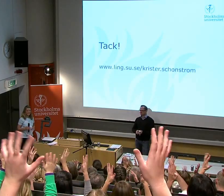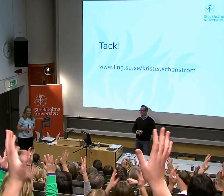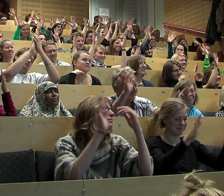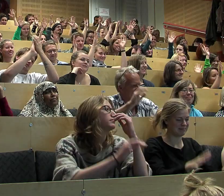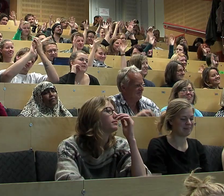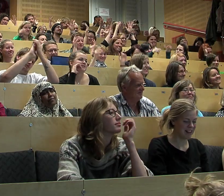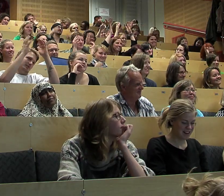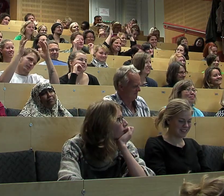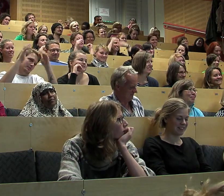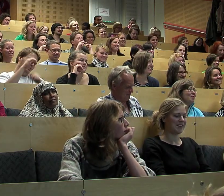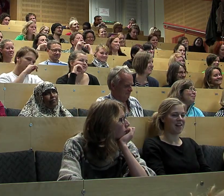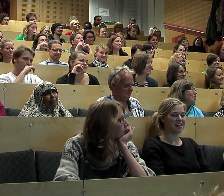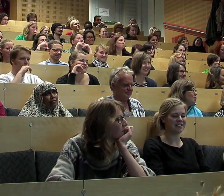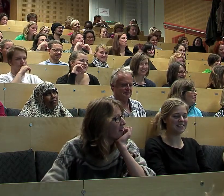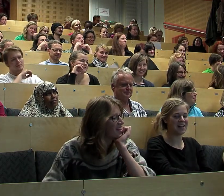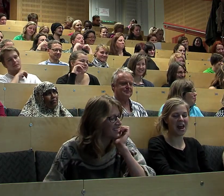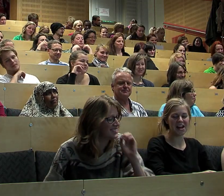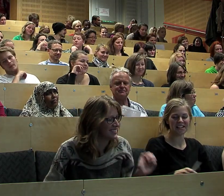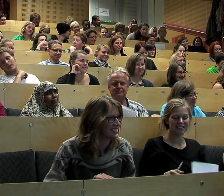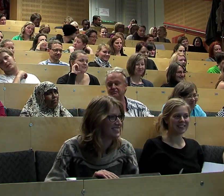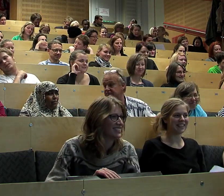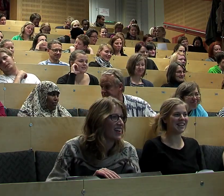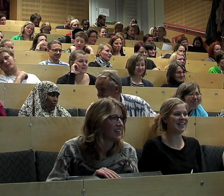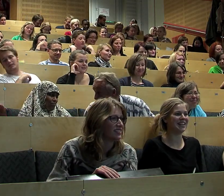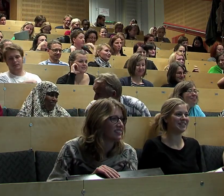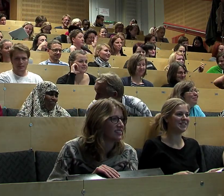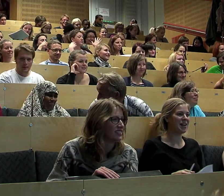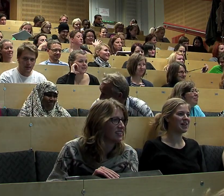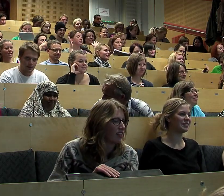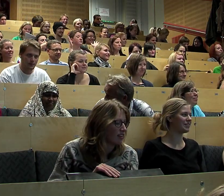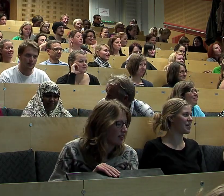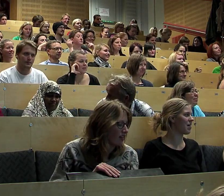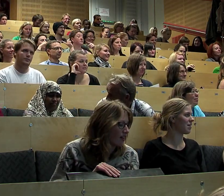Och hos mig kan ni hämta